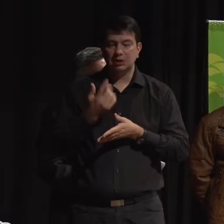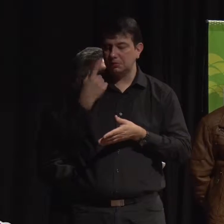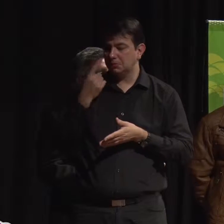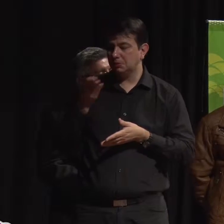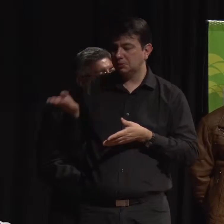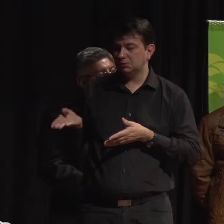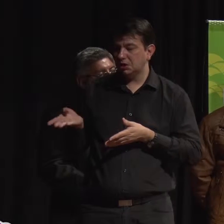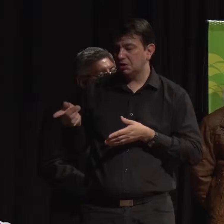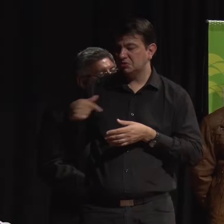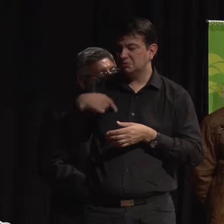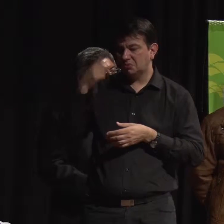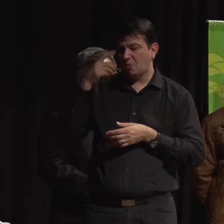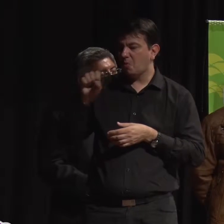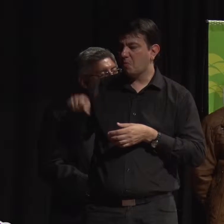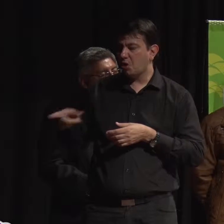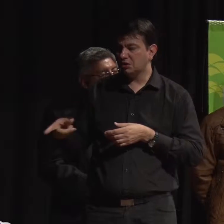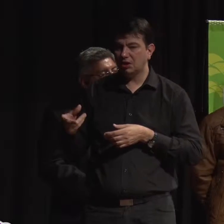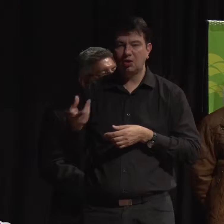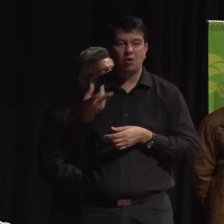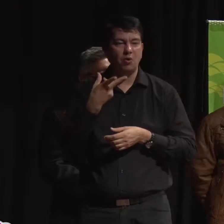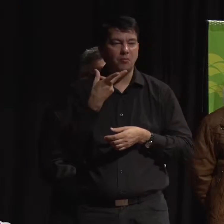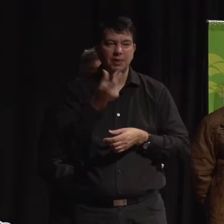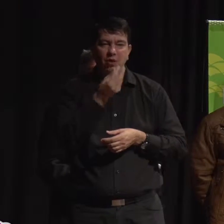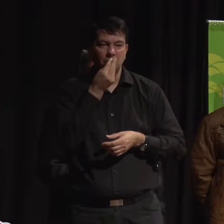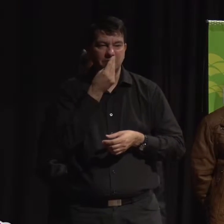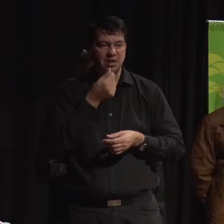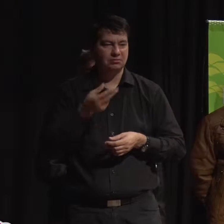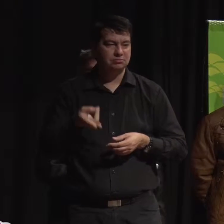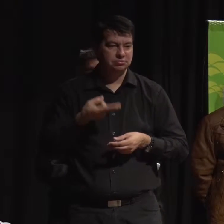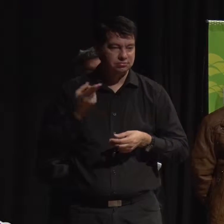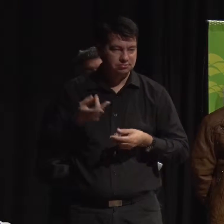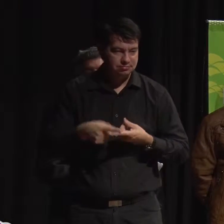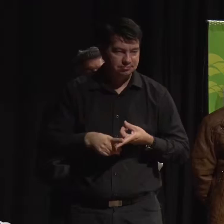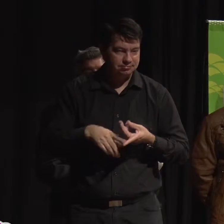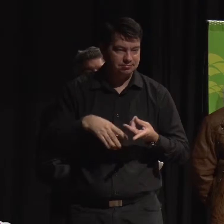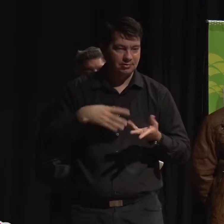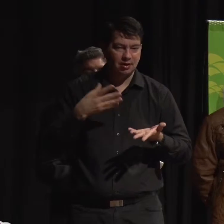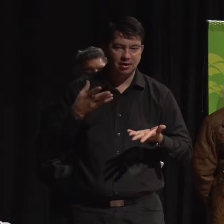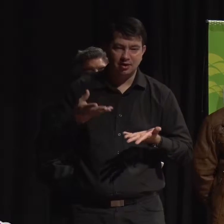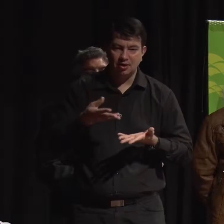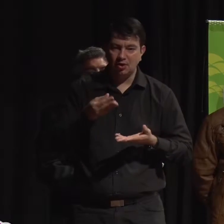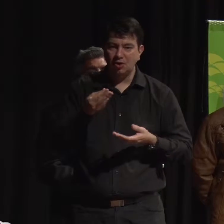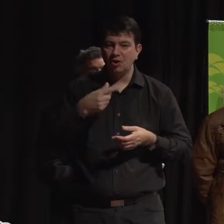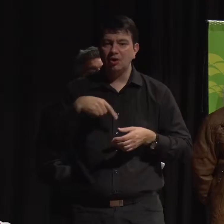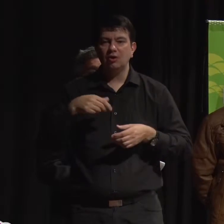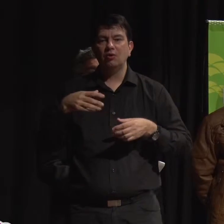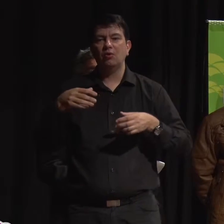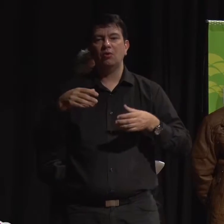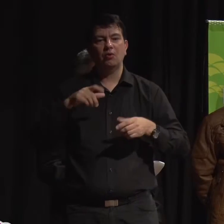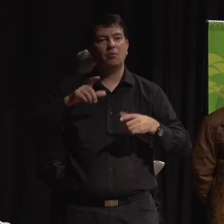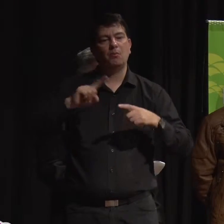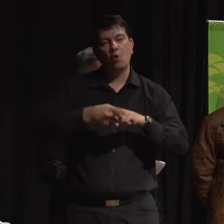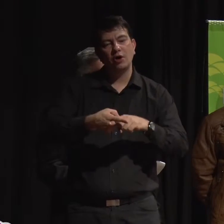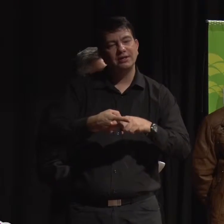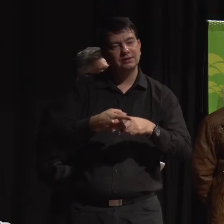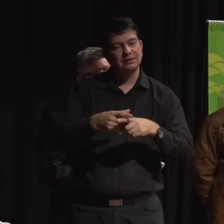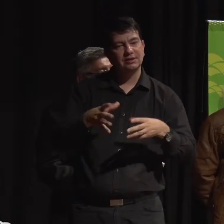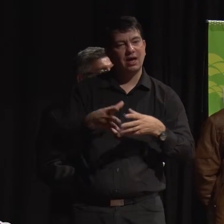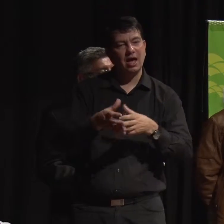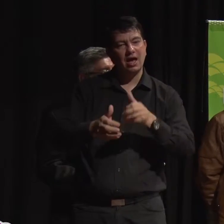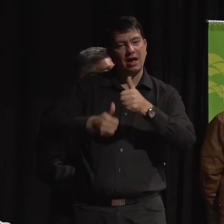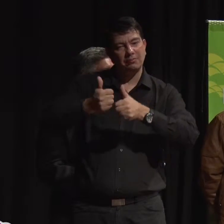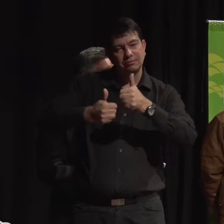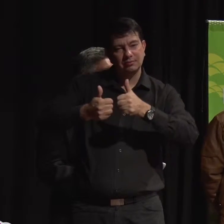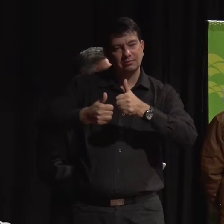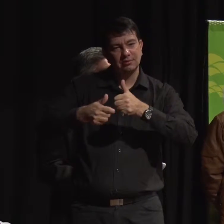como consumidores de alimentos poco saludables donde se los ve interviniendo en campañas políticas donde ellos por